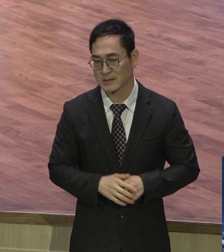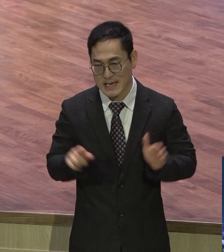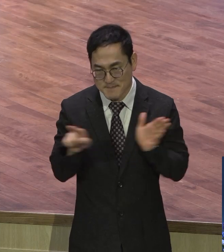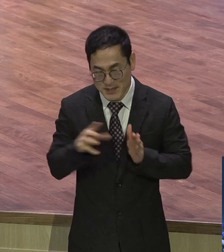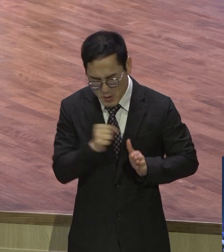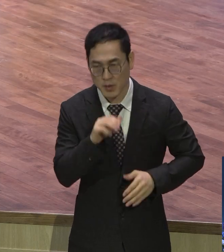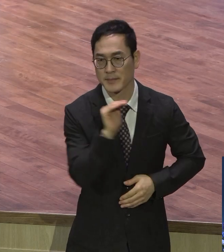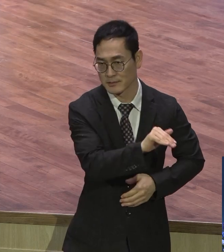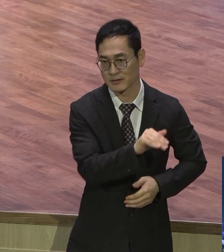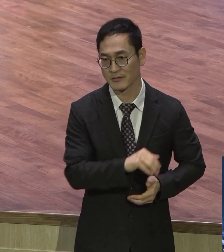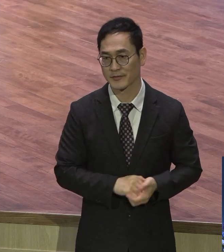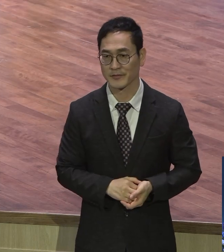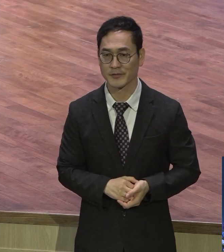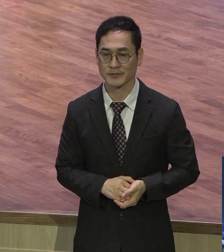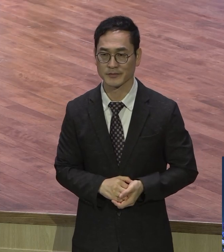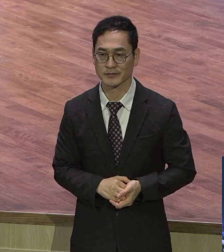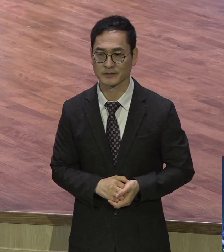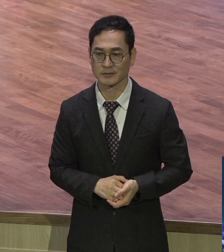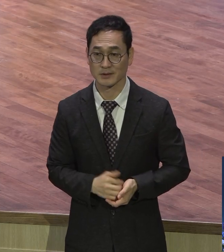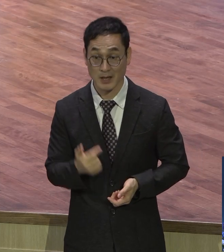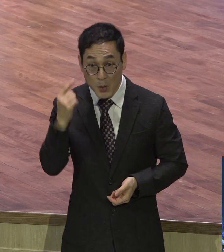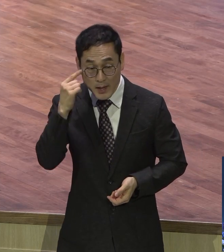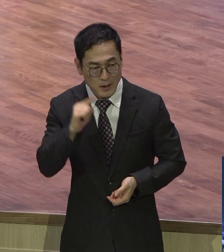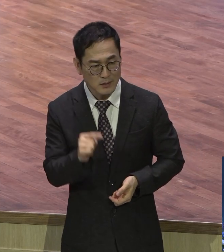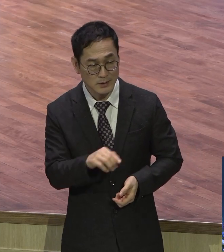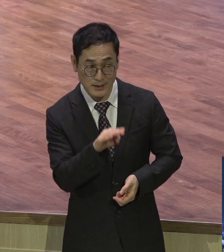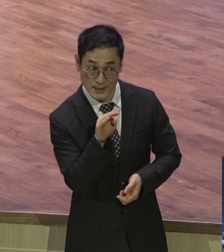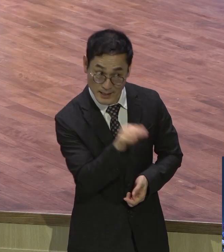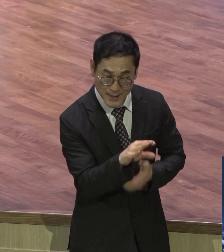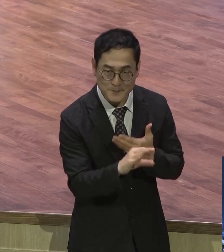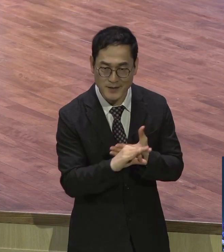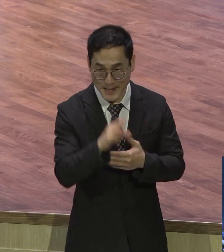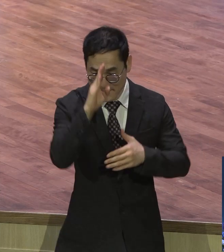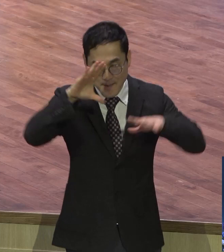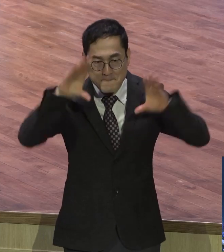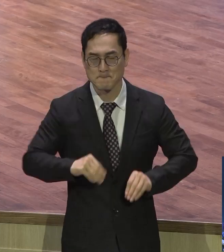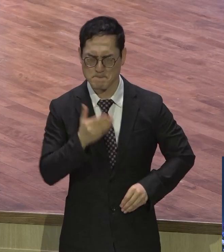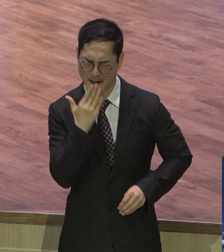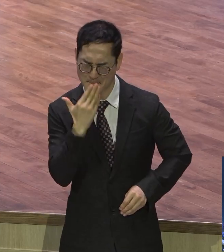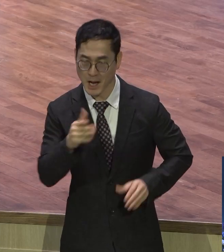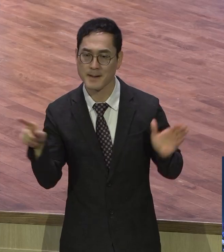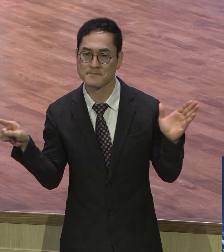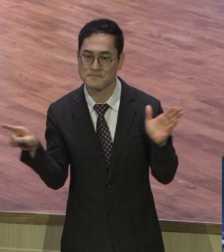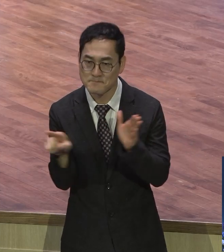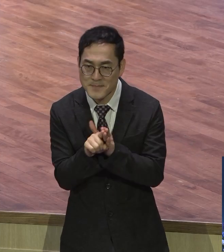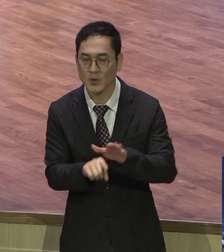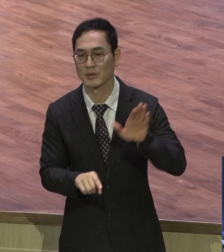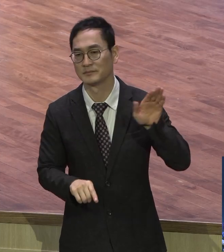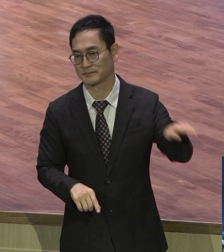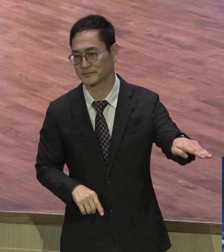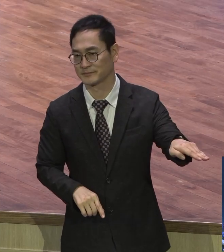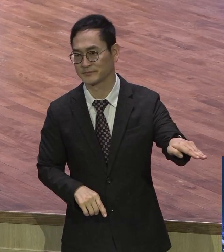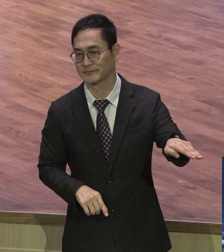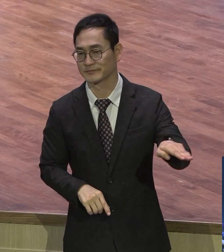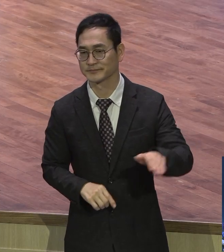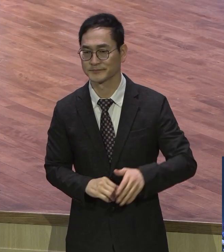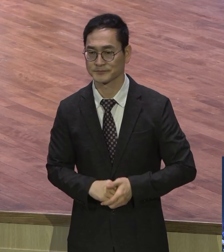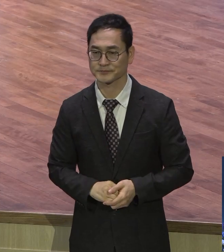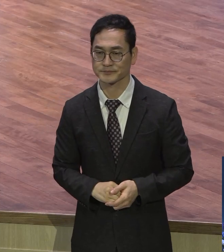예수님의 거도 자르면 만져도 자신의 병이 나을 것이다. 확실한 다시 말하면